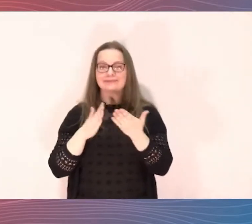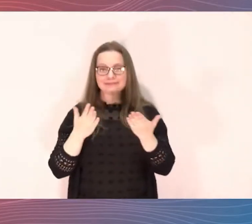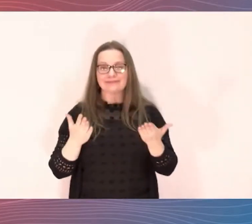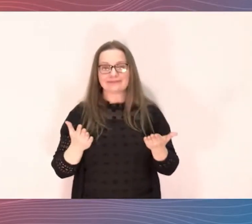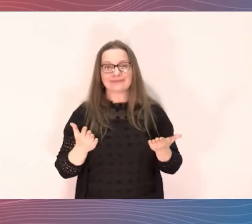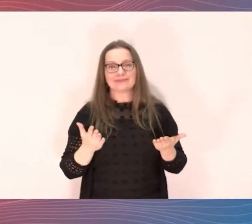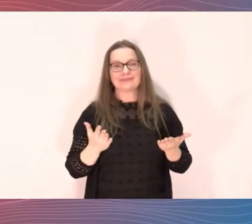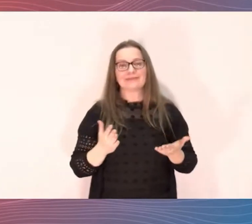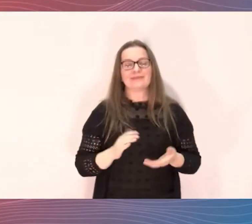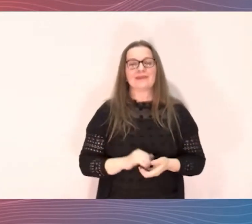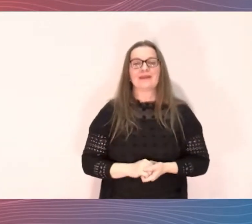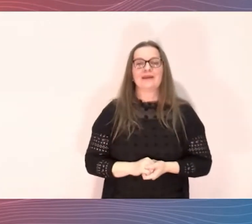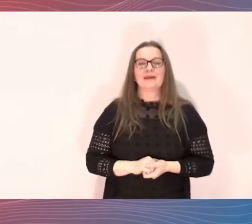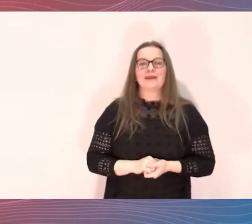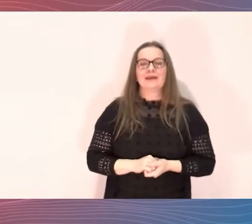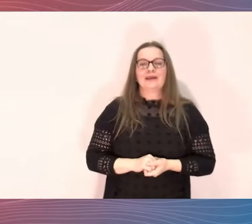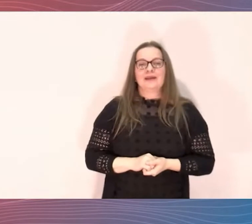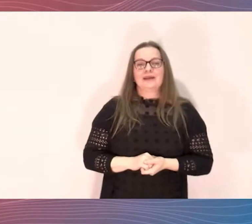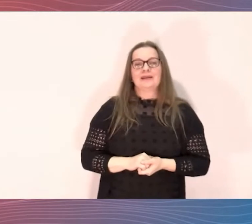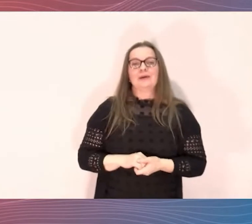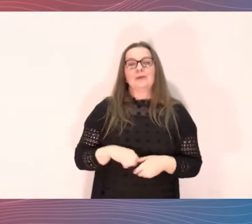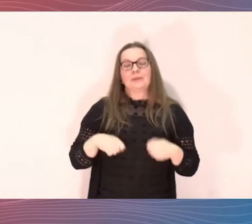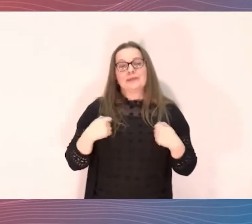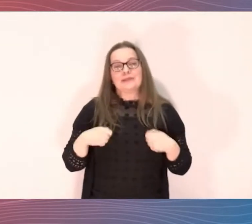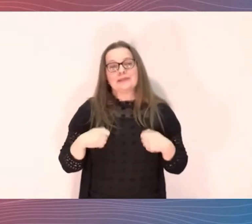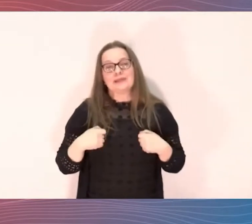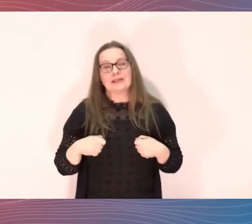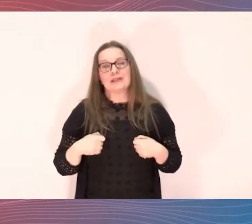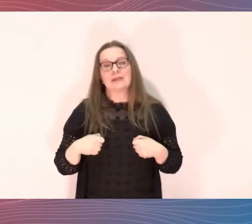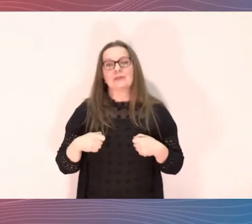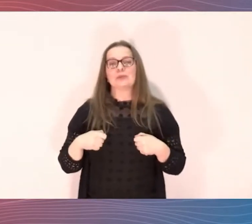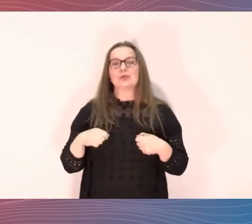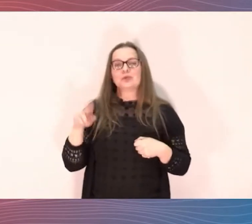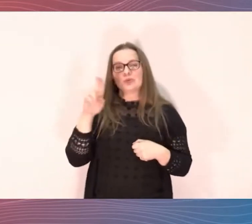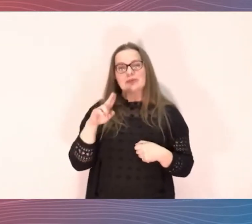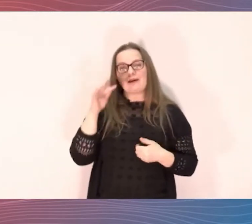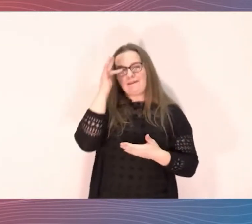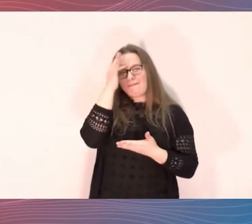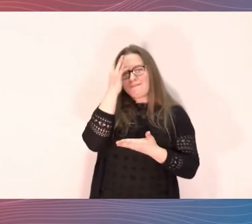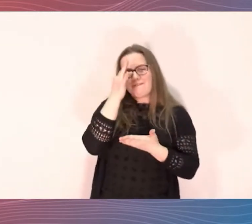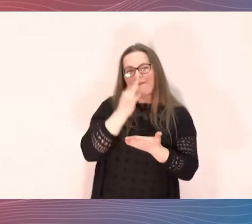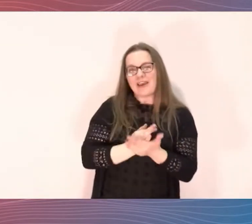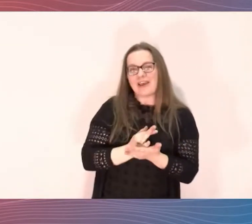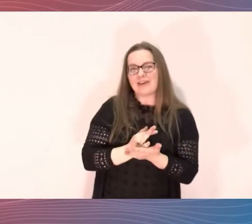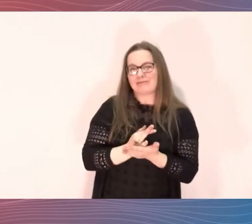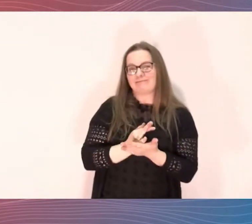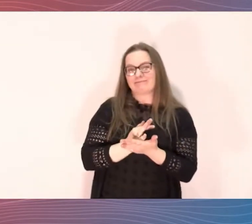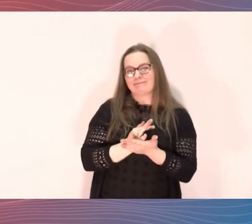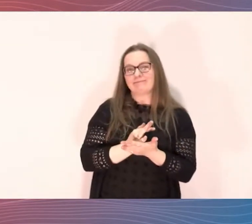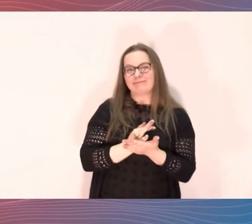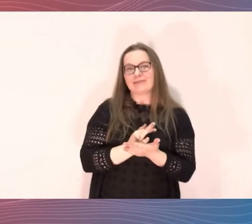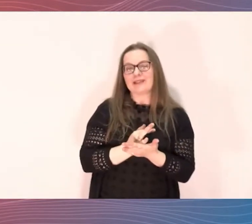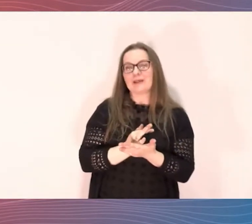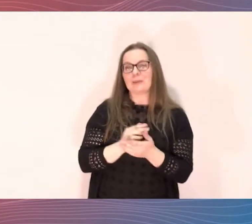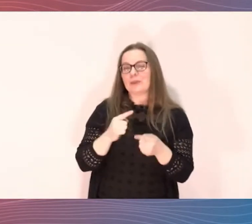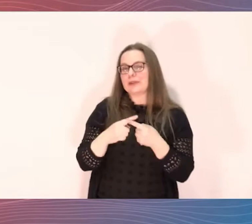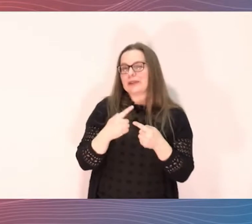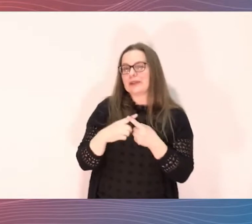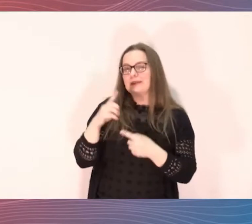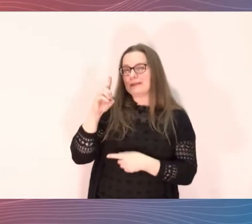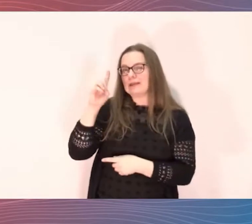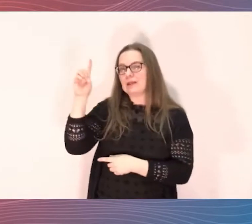a produzir produtos terrenos. E Deus não quer produtos terrenos. Deus quer